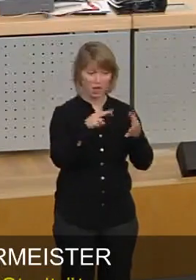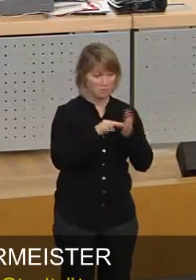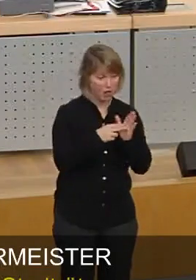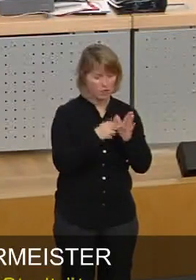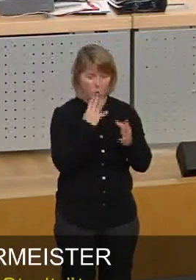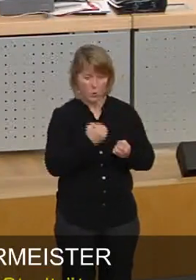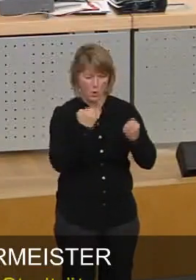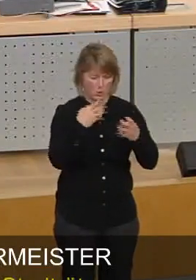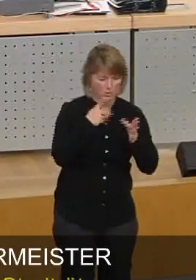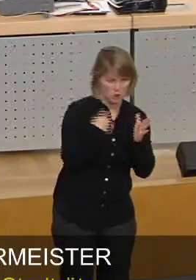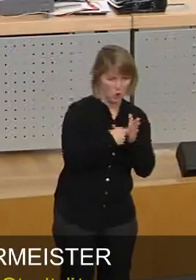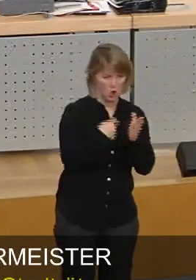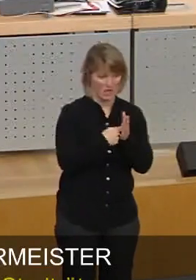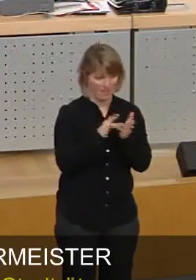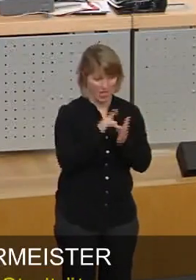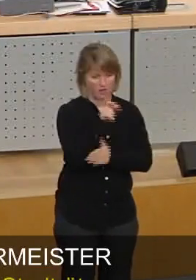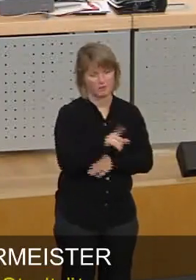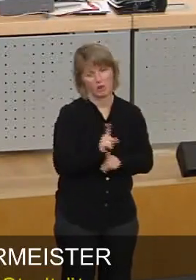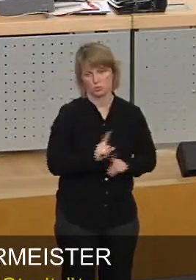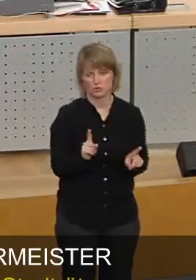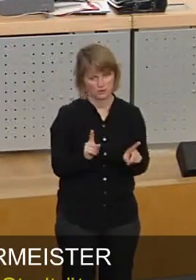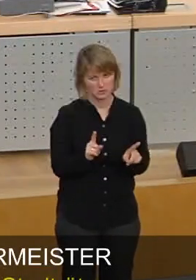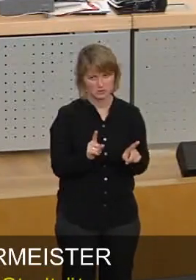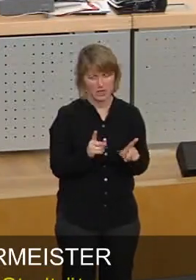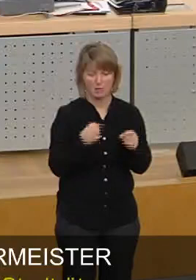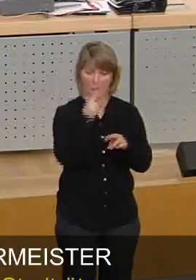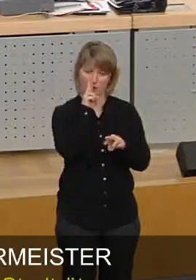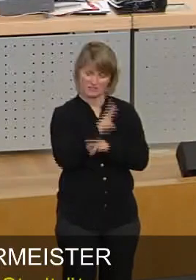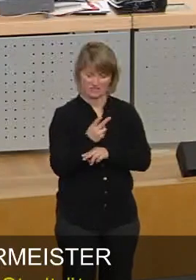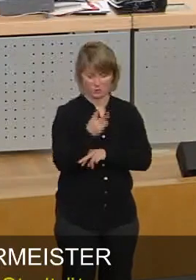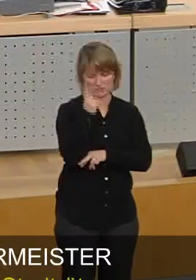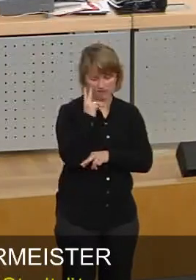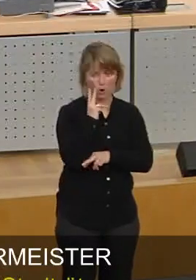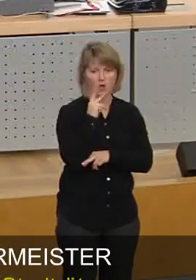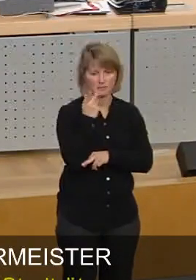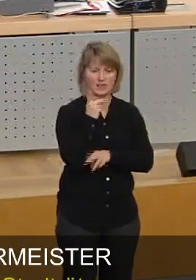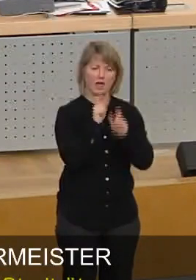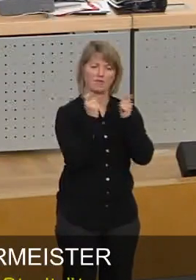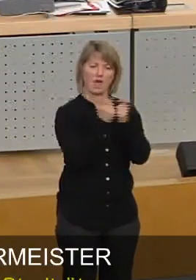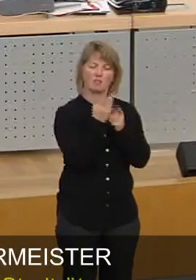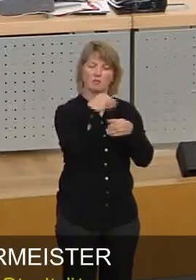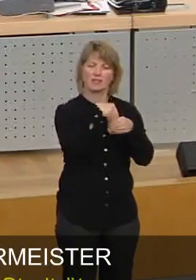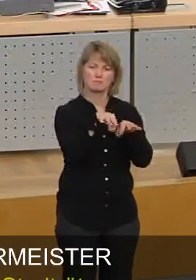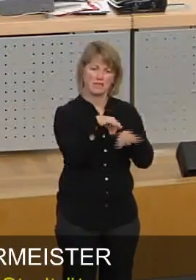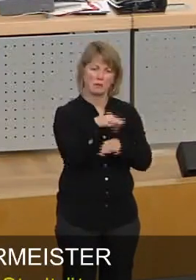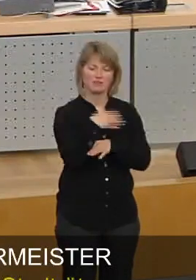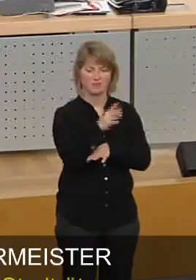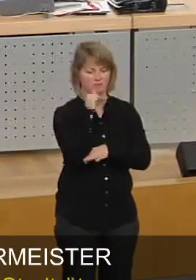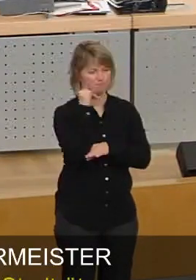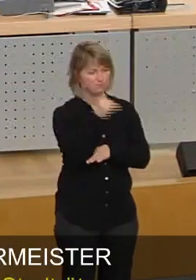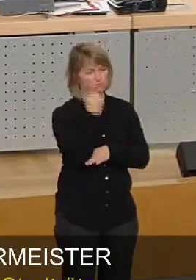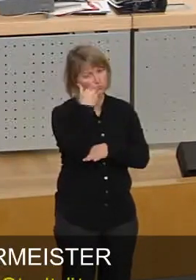erschwert und verteuert werden. Die Amtsleiterin der Bauaufsicht hat vor 2 Wochen mit dem zuständigen Referat des Innenministeriums telefoniert und um einen Gesprächstermin